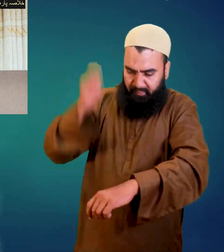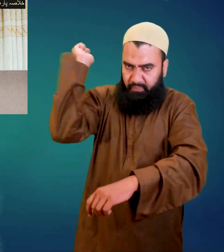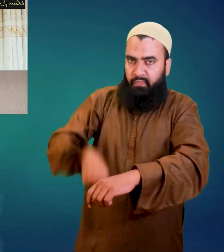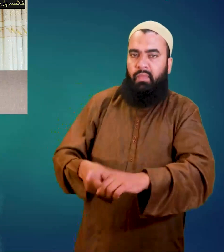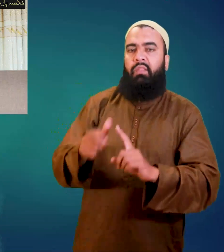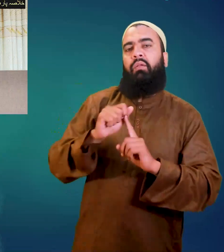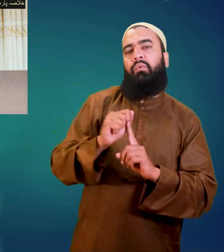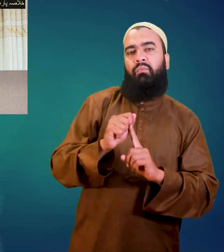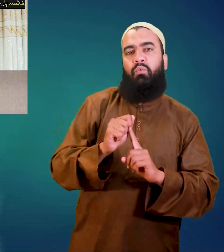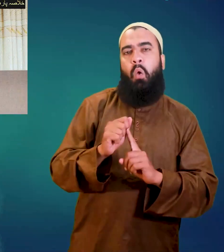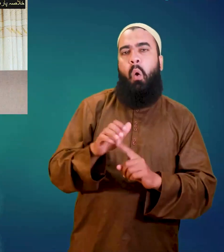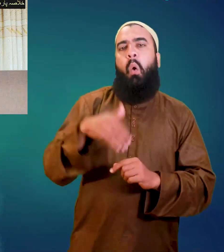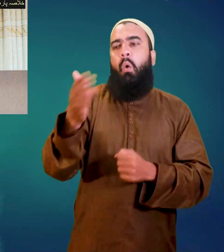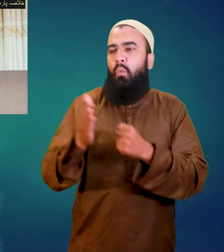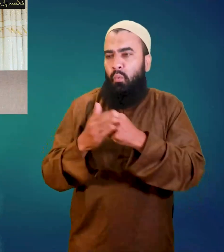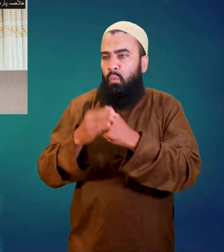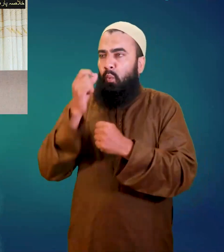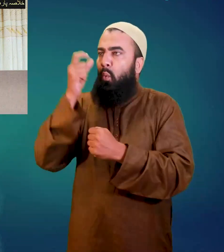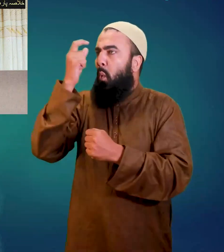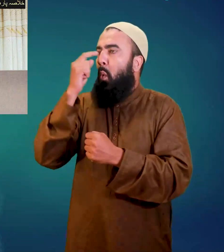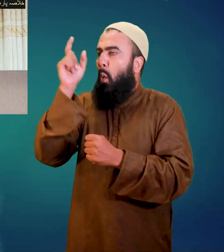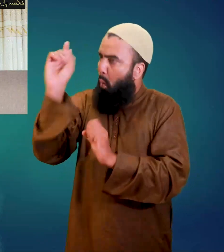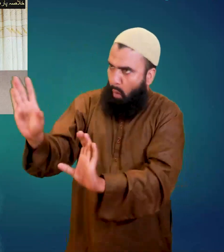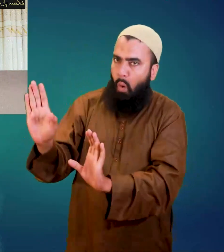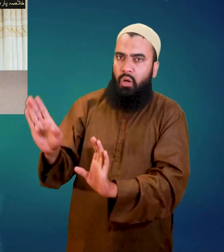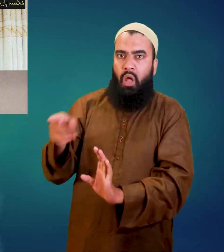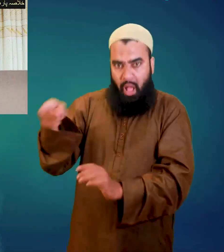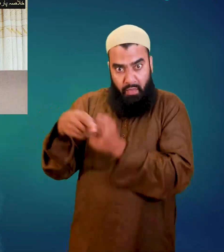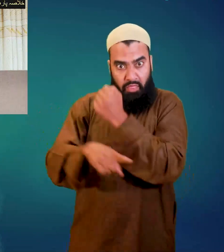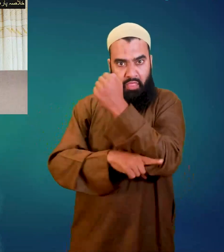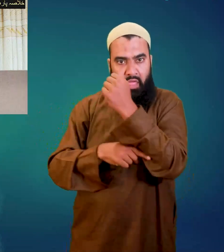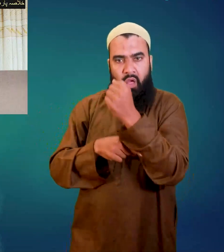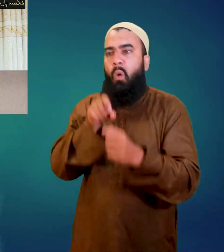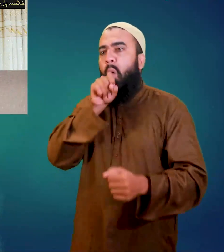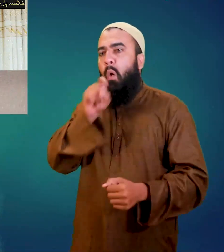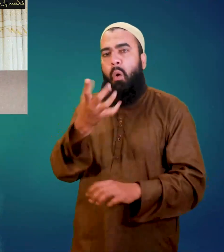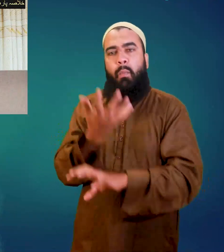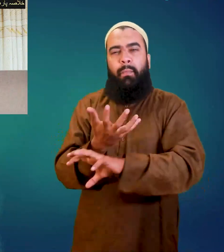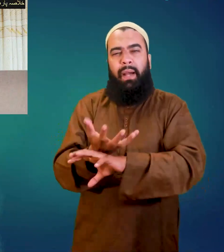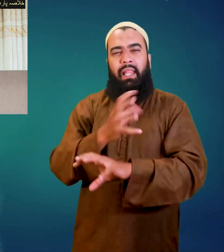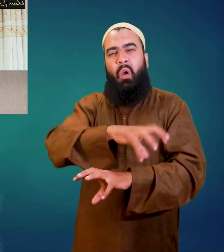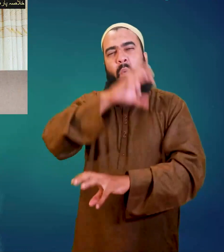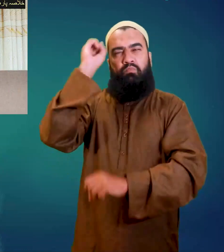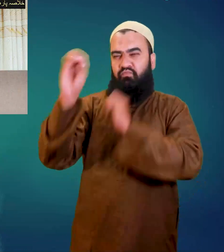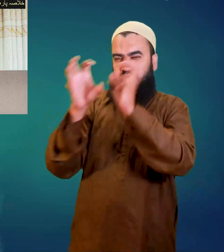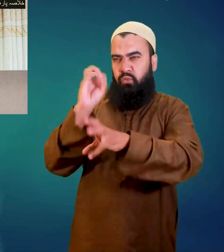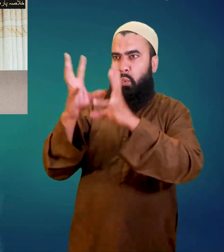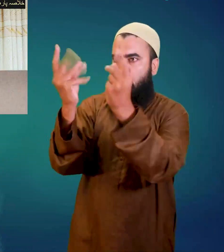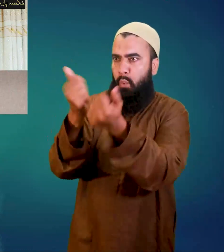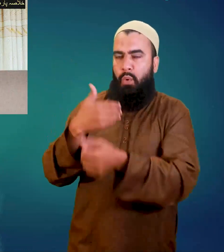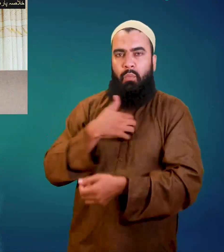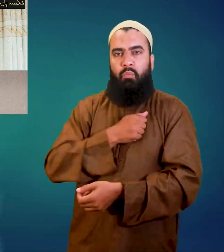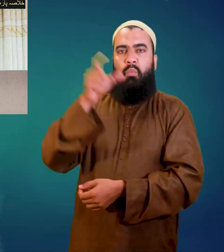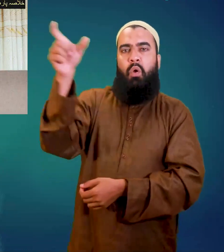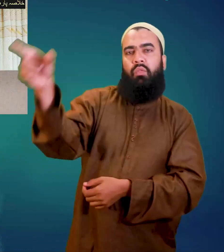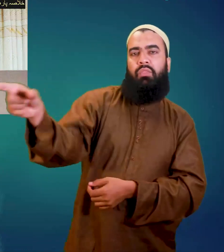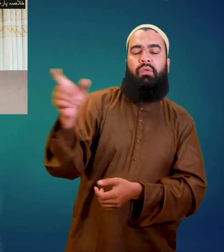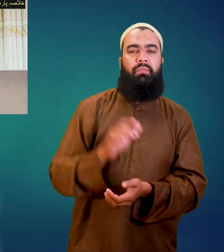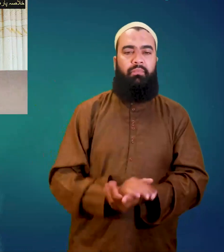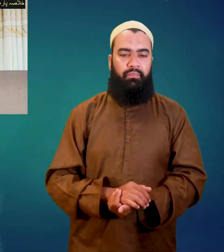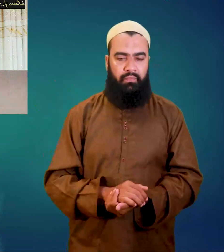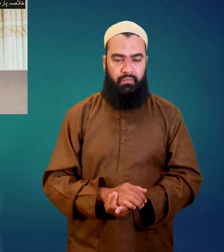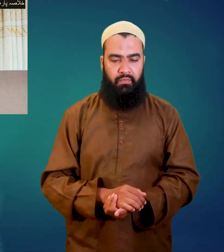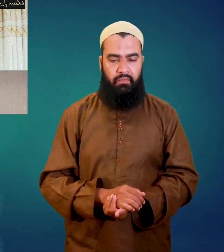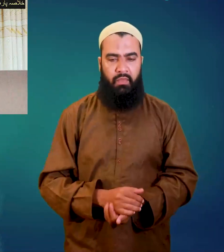4، والذین یرمون المحصنات، وہ لوگ جو پاک دامن عورتوں پر تہمت لگائیں